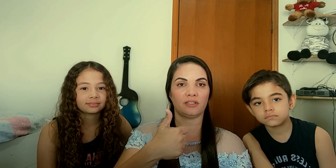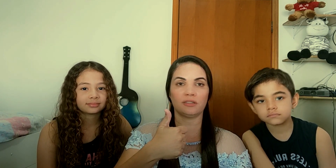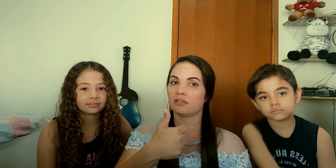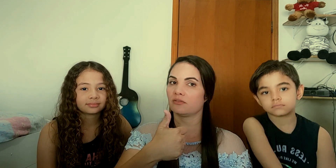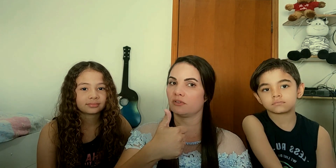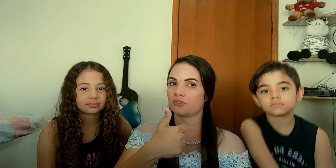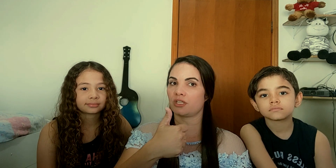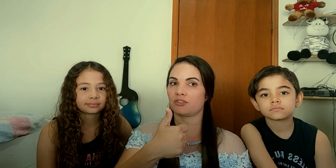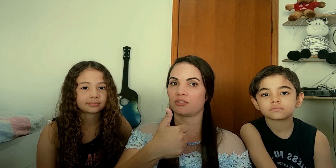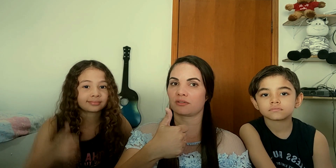Vamos, gente?